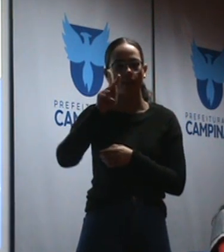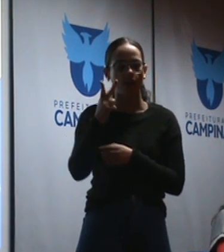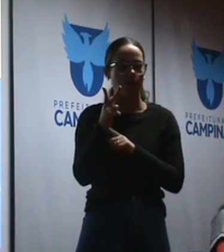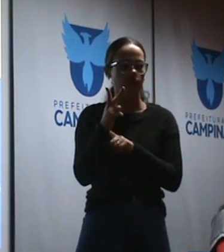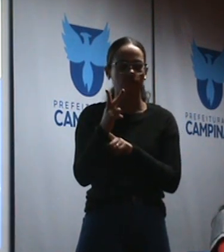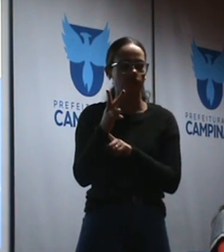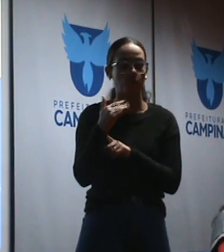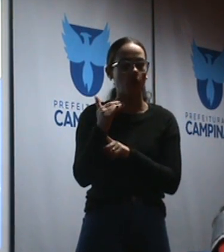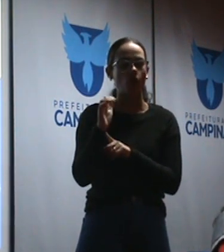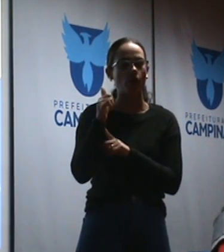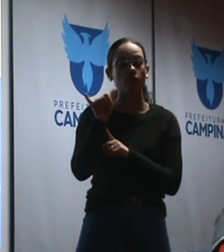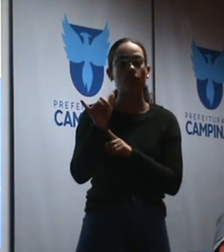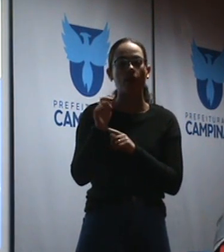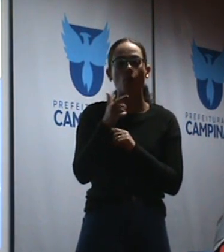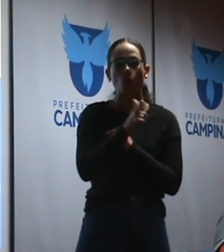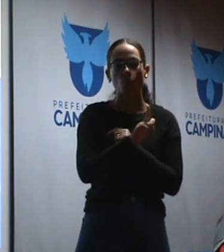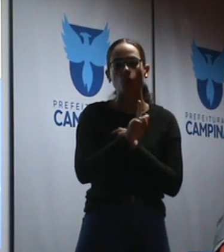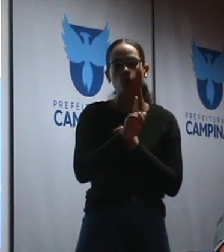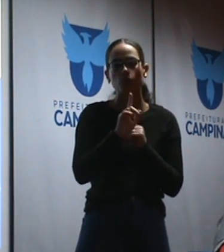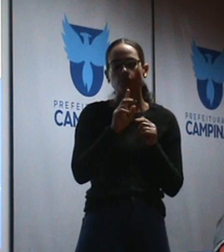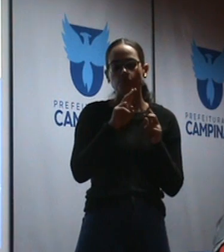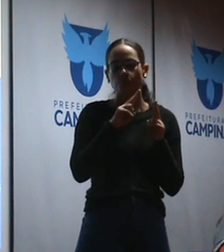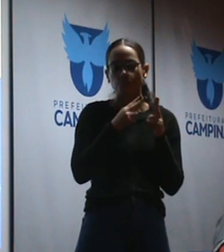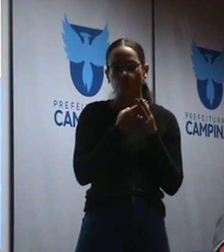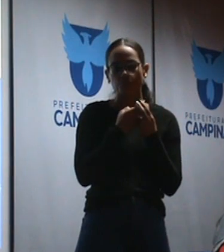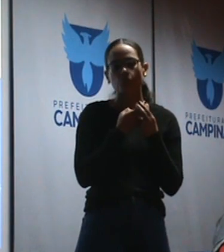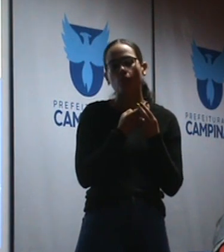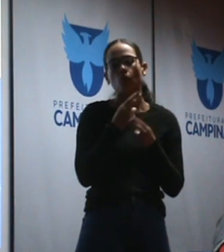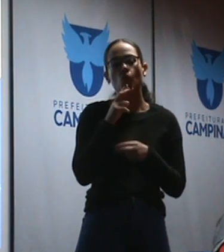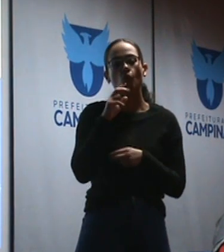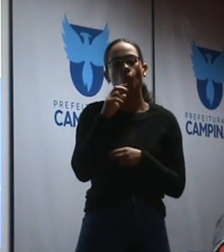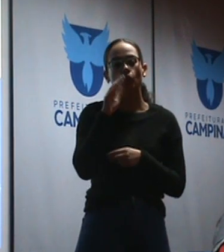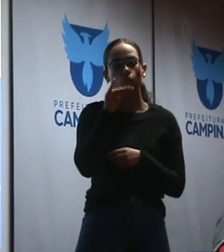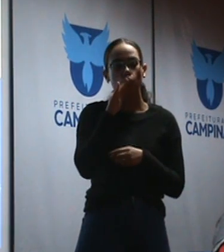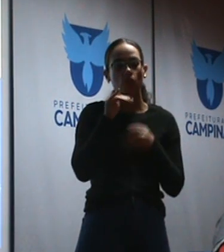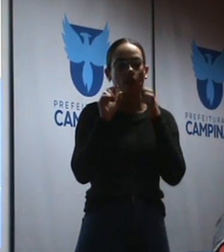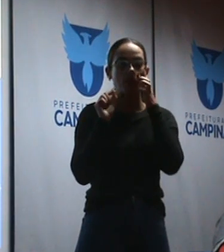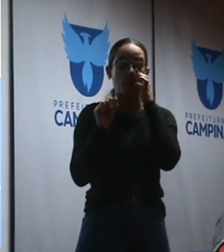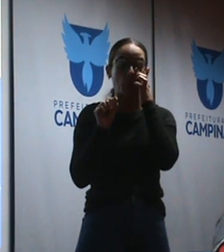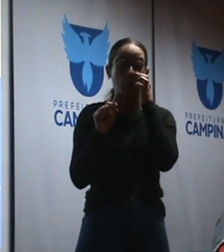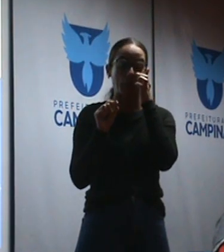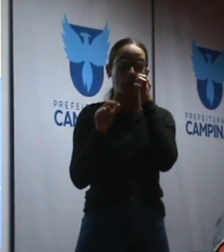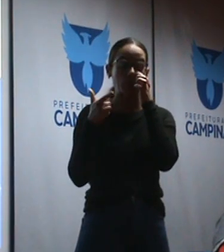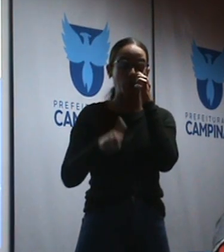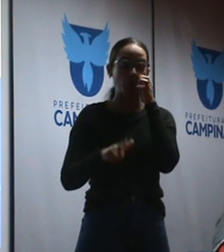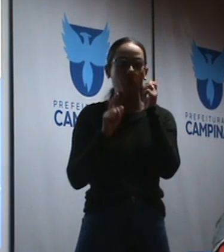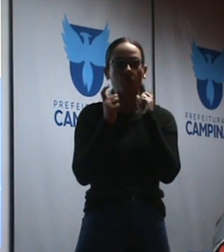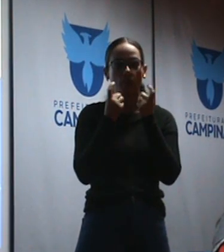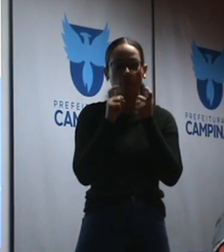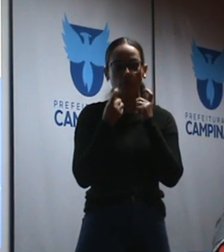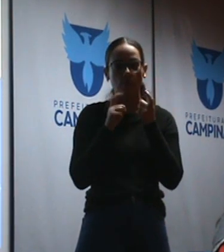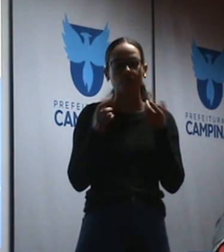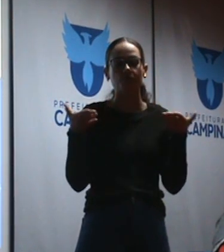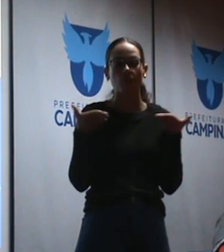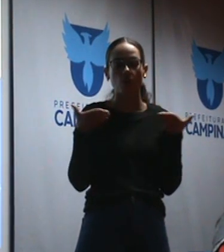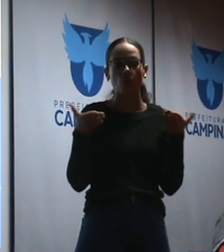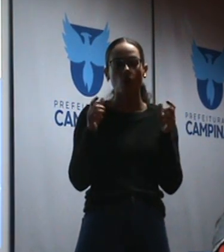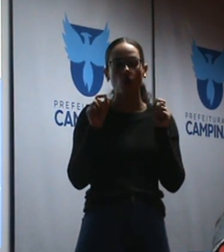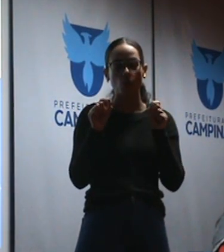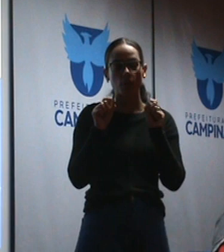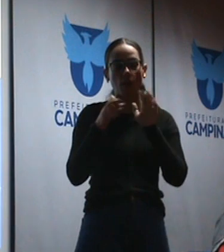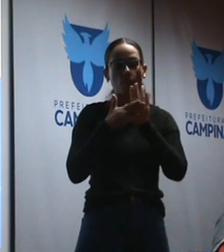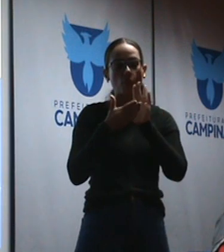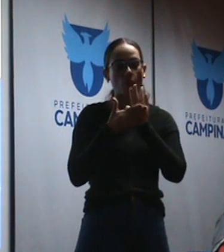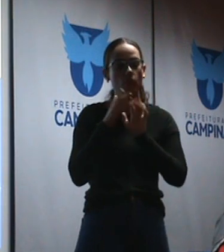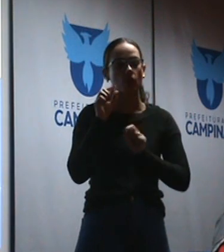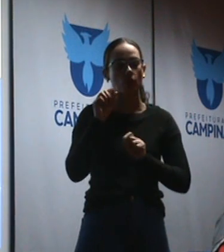expressão, nós já tínhamos conversado que retomaríamos essa discussão no Executivo. Então, acho que já fica aqui, de certa maneira, indicado que, não digo